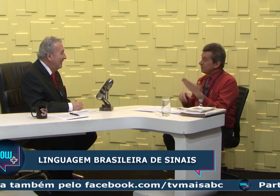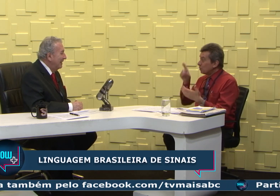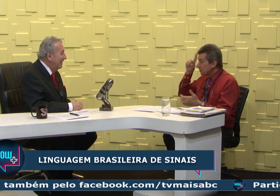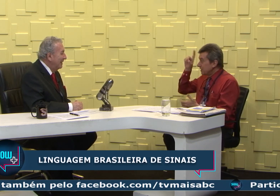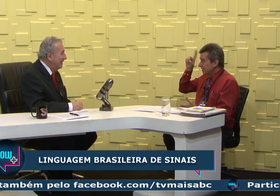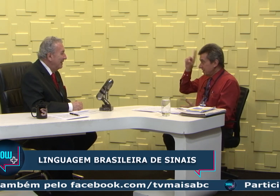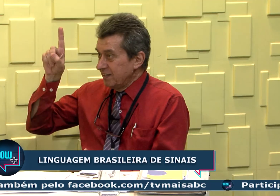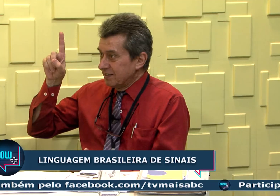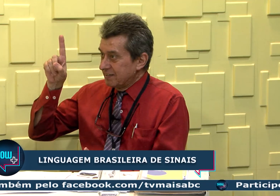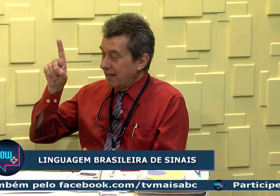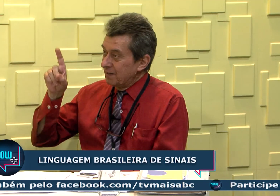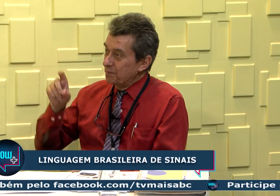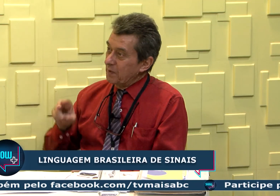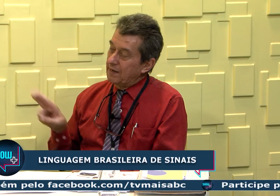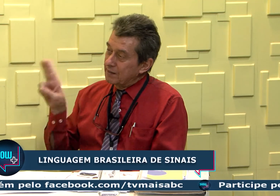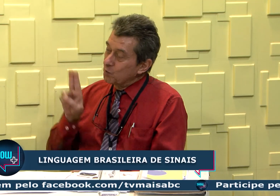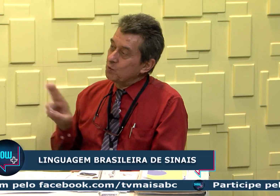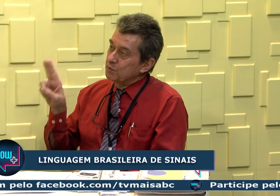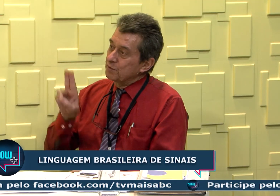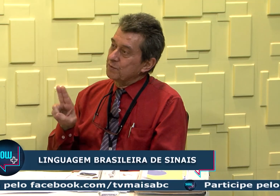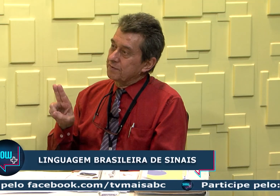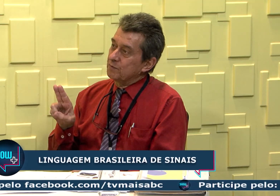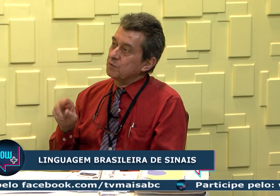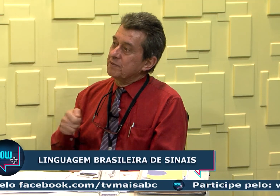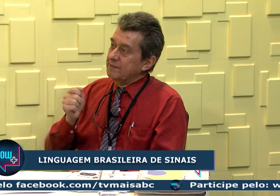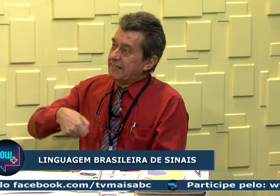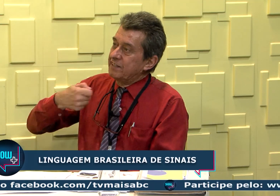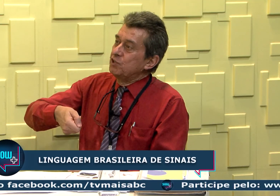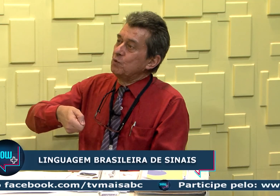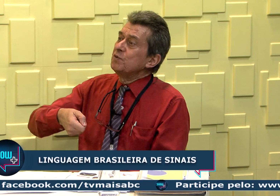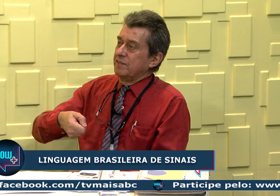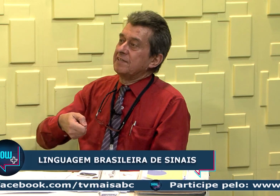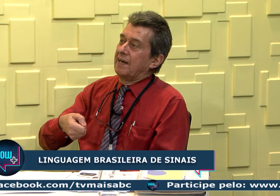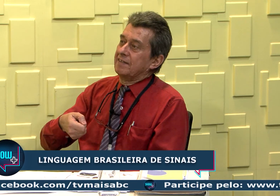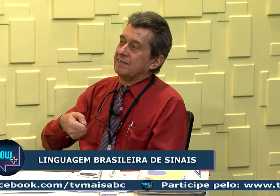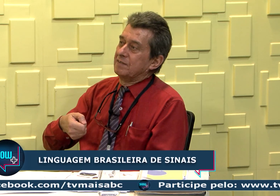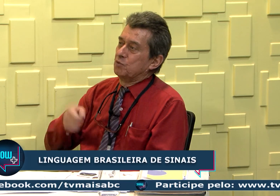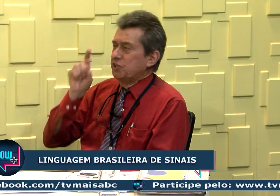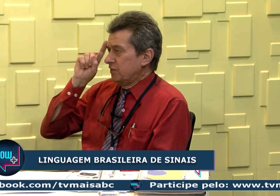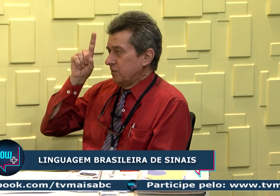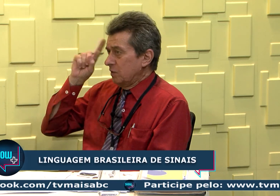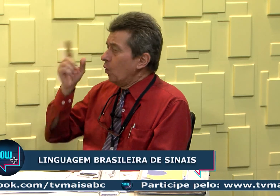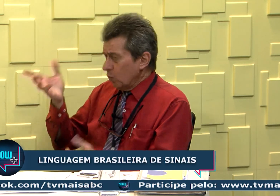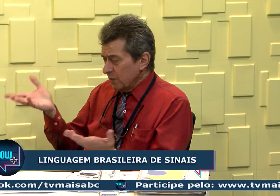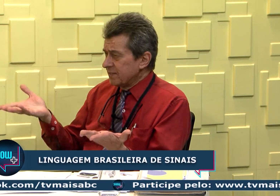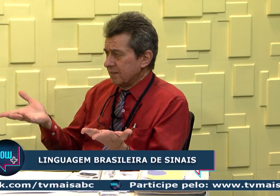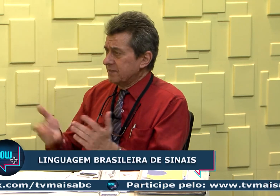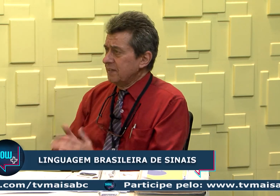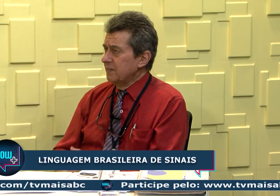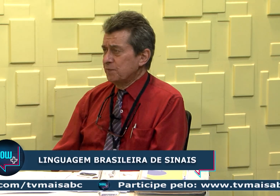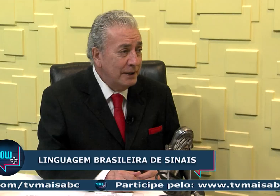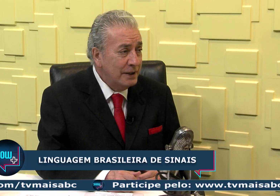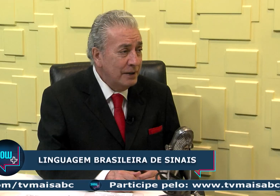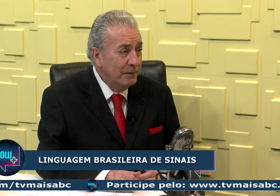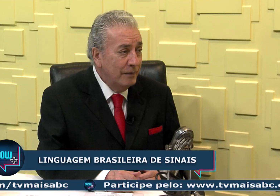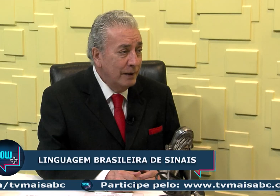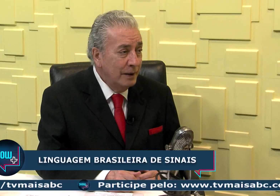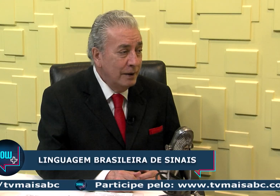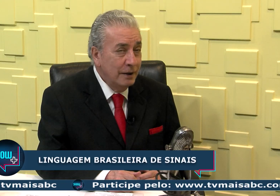no dia a dia tá lá os agentes usa os sinais usa o que a